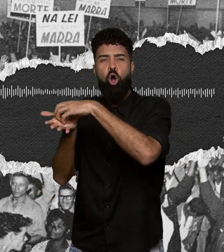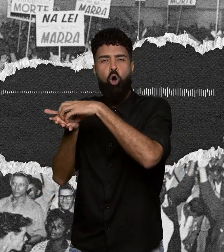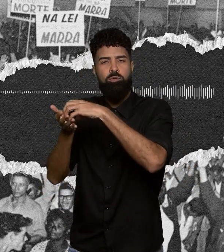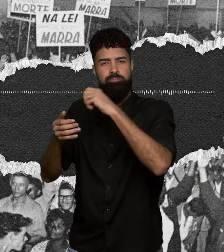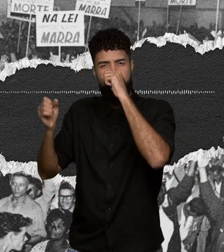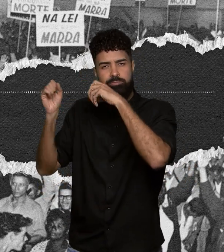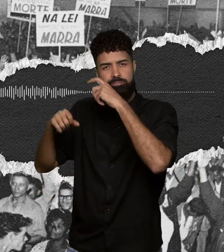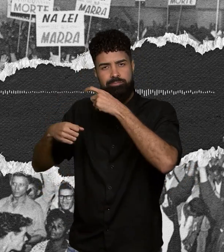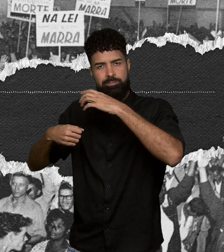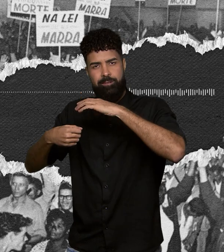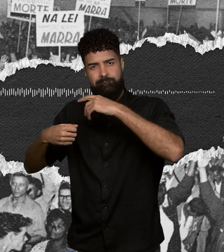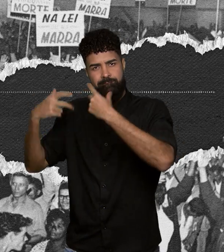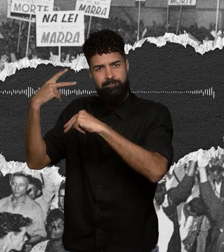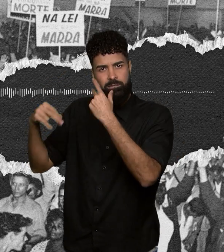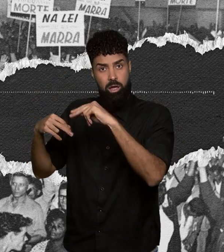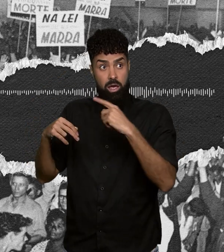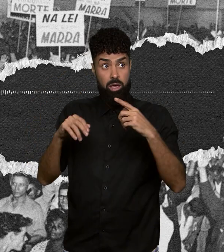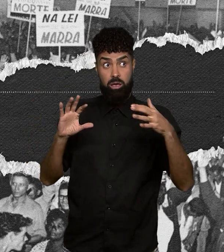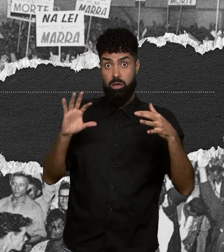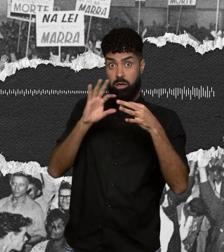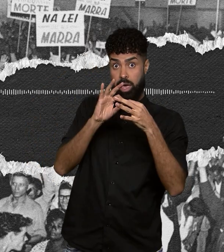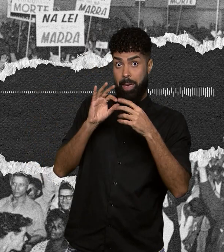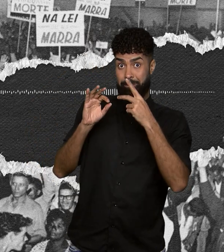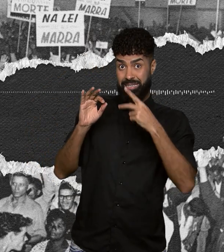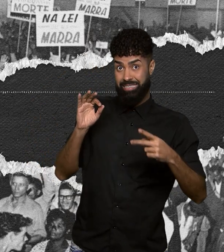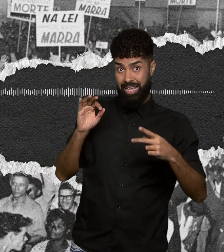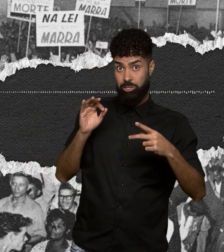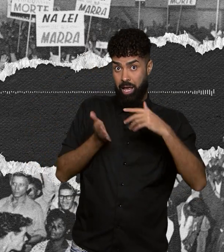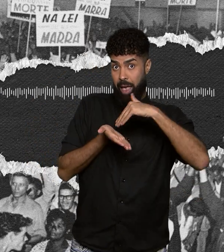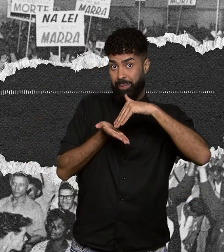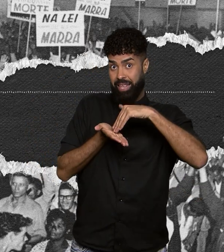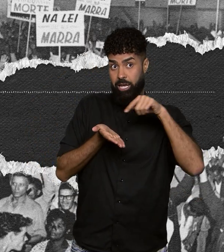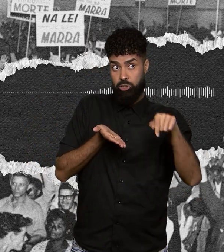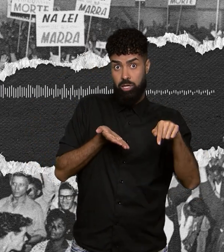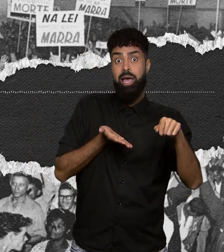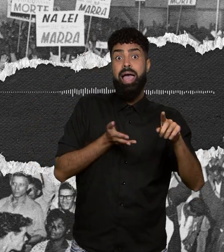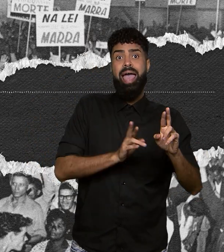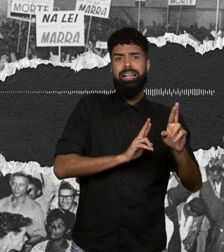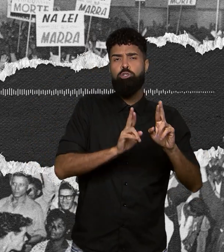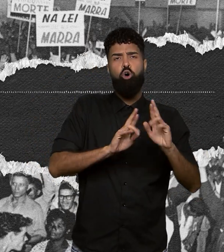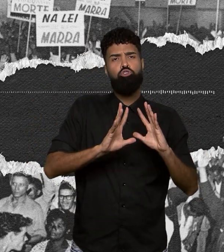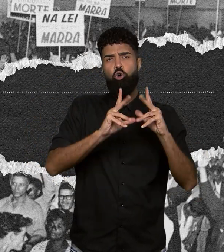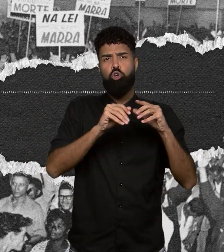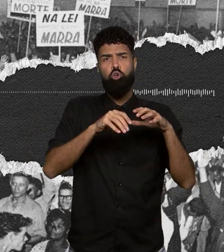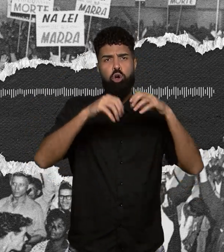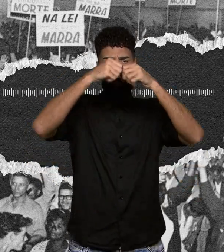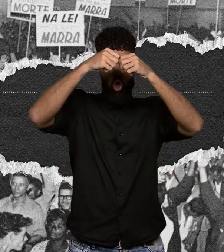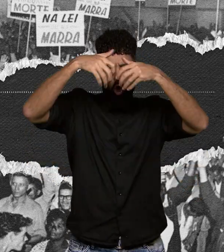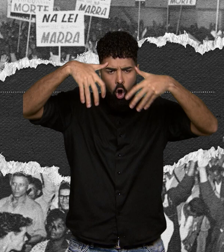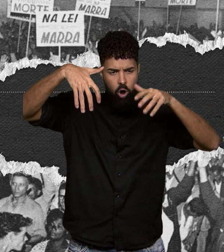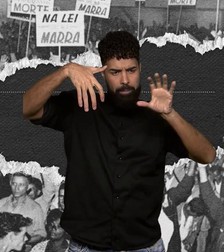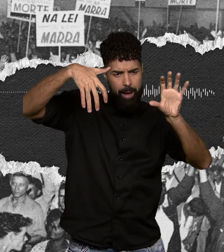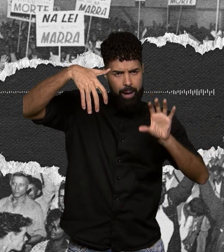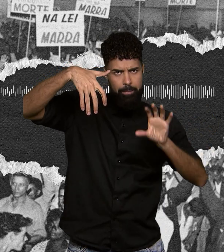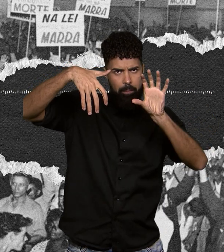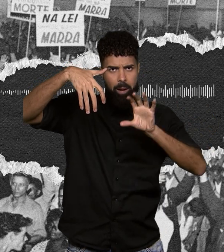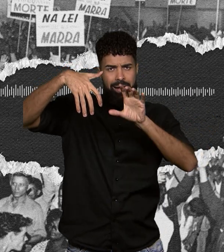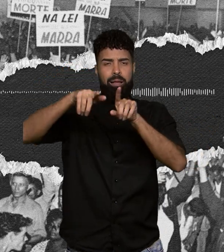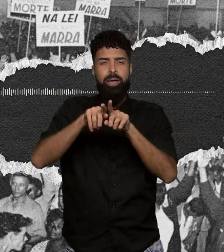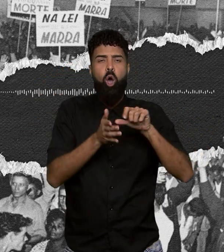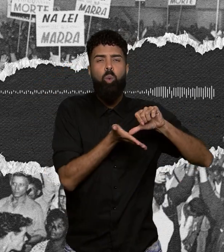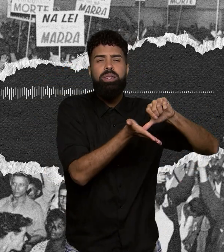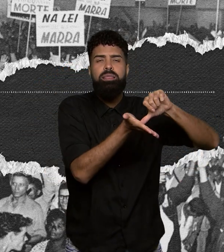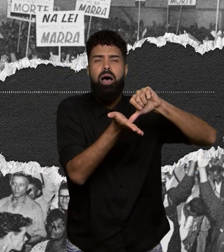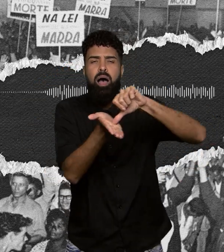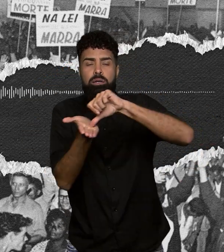subordinado ao gabinete da presidência da empresa se relaciona com todos os órgãos internos da empresa suas unidades e por outro